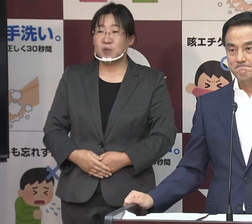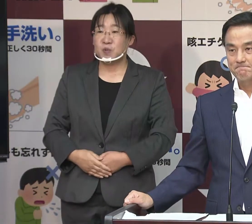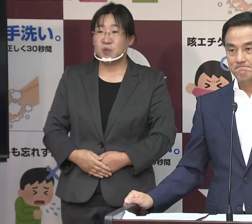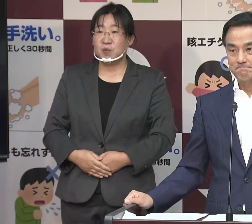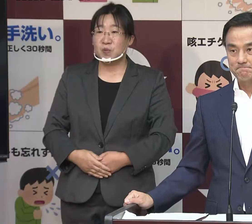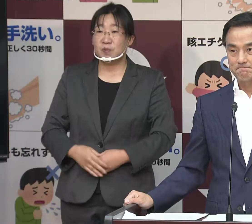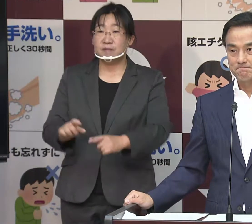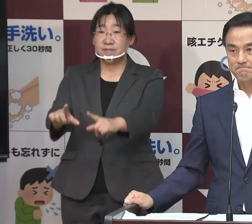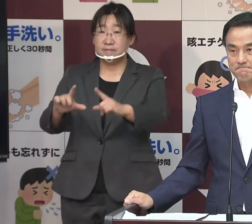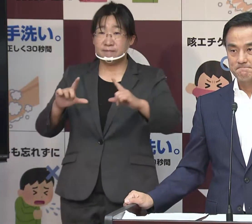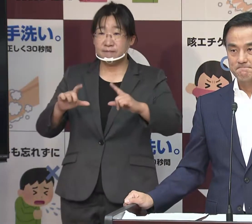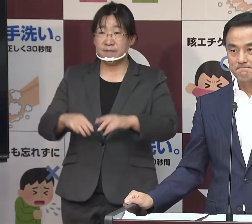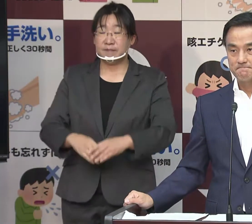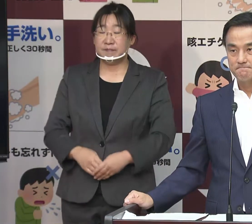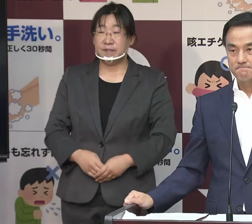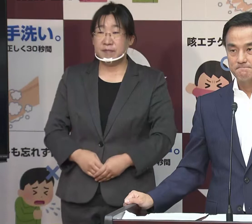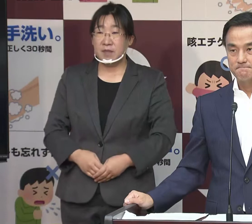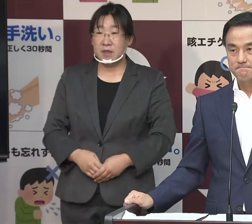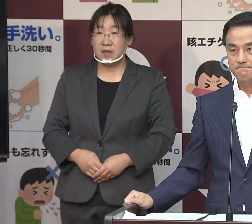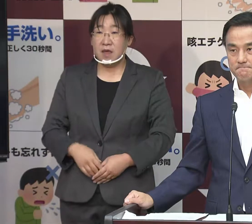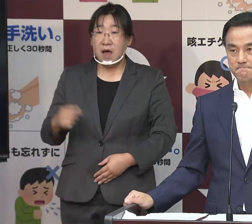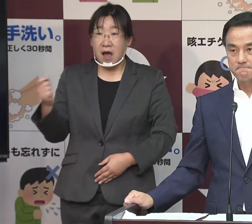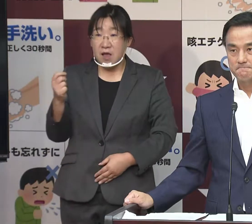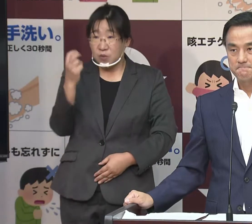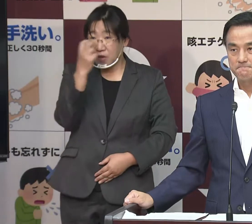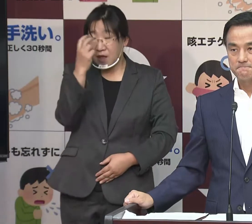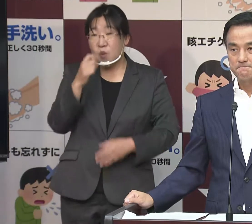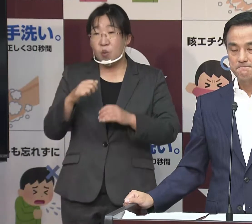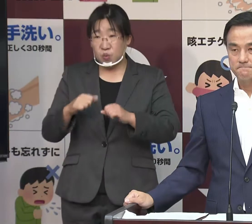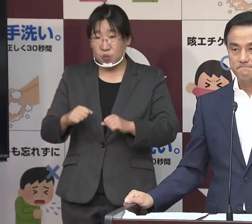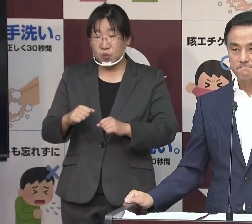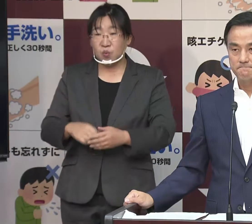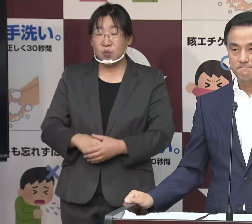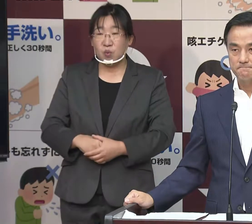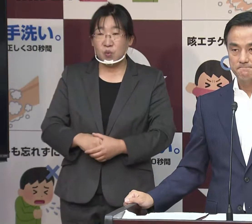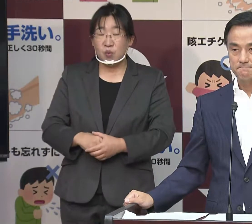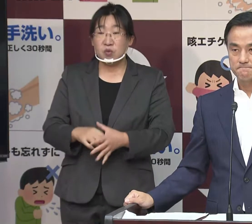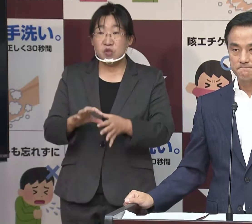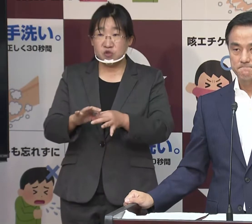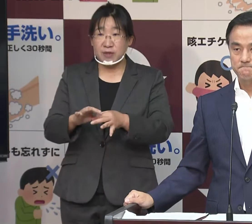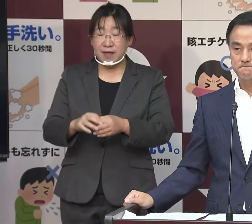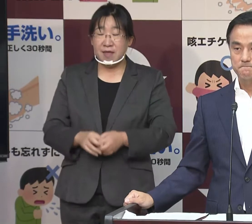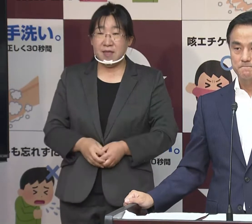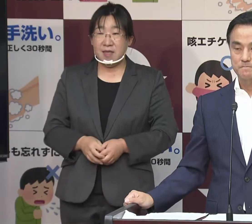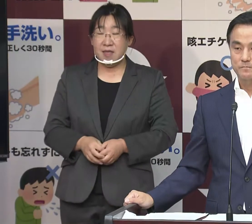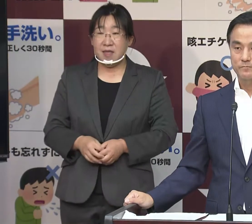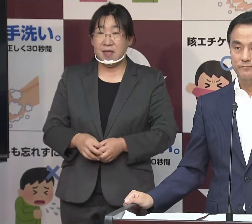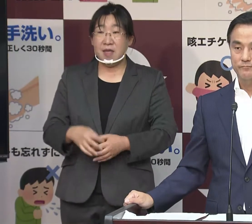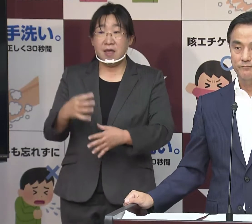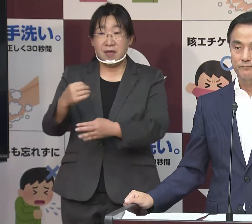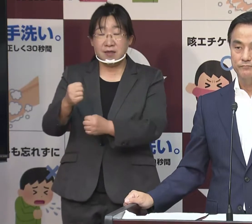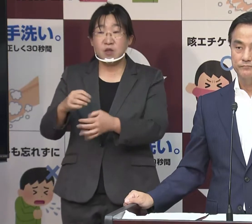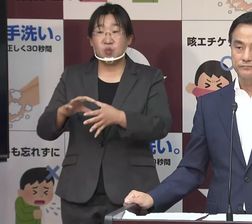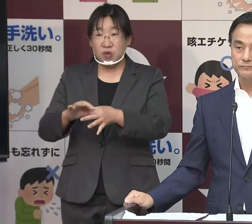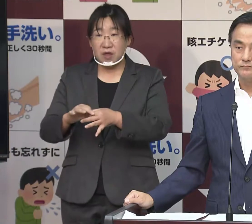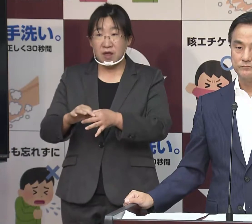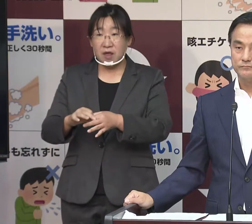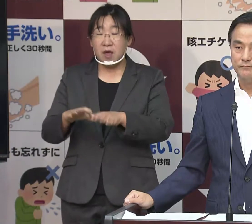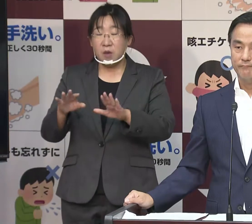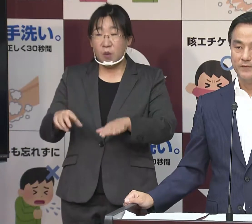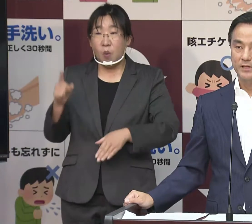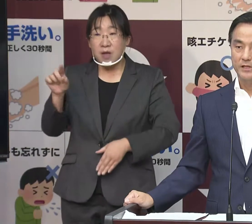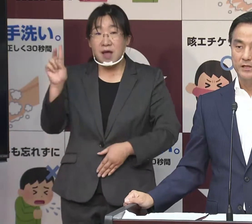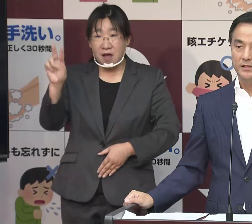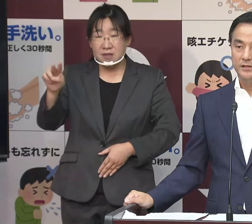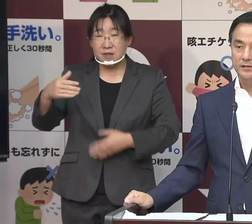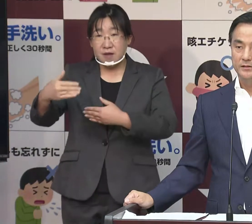と迅速に PCR をされていくということですけれども、時期的にはもう今日、明日、明後